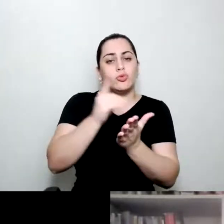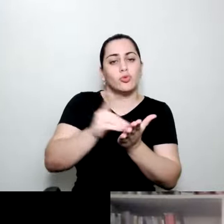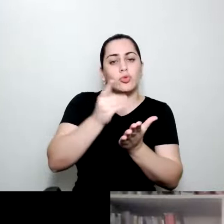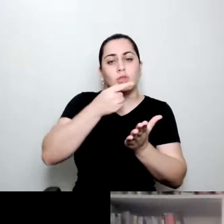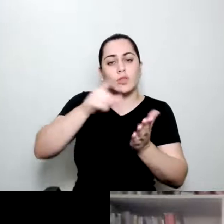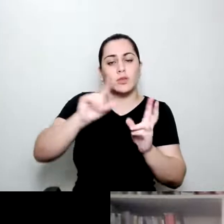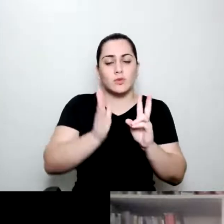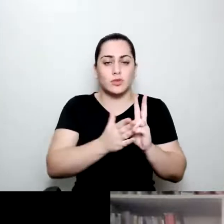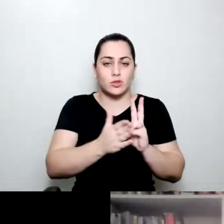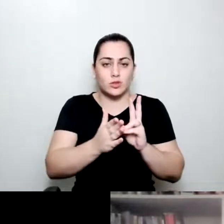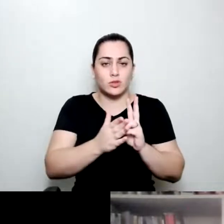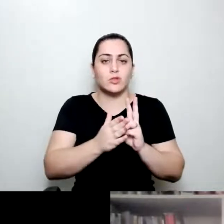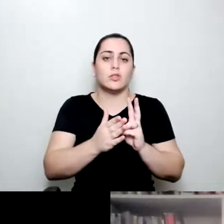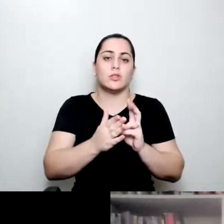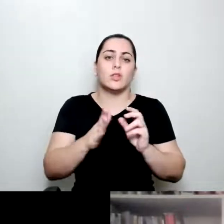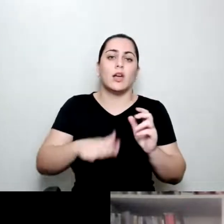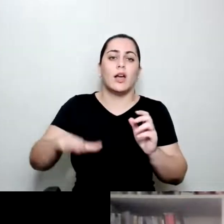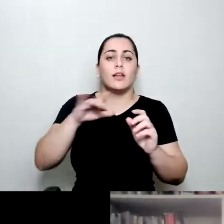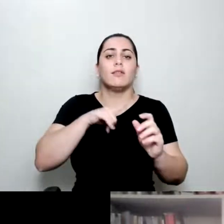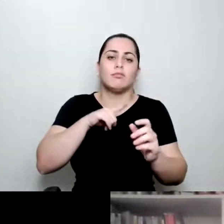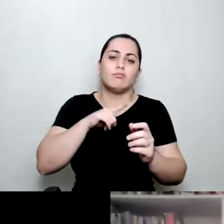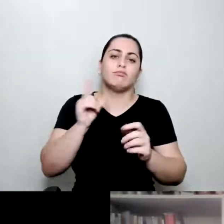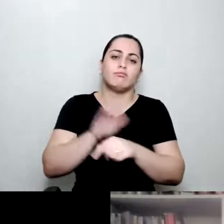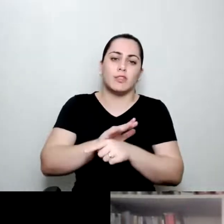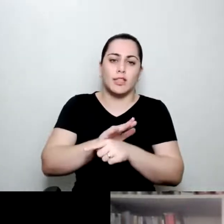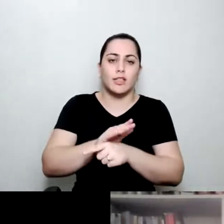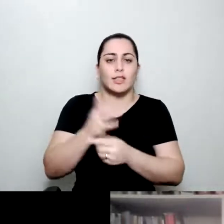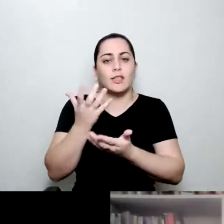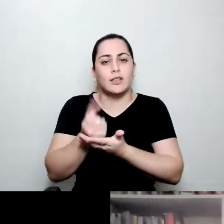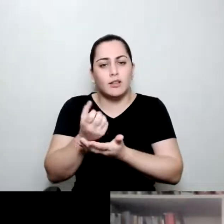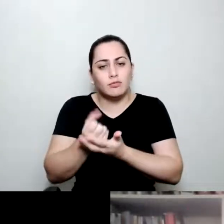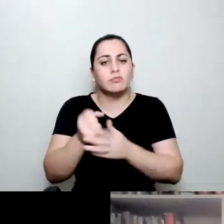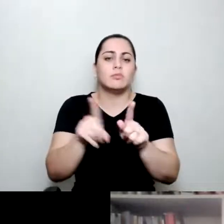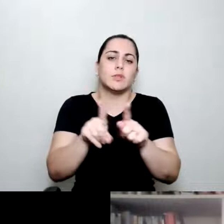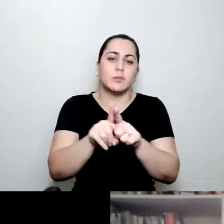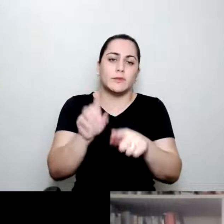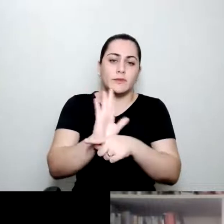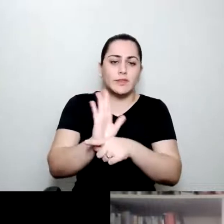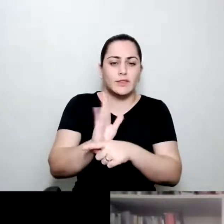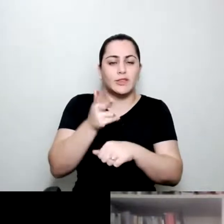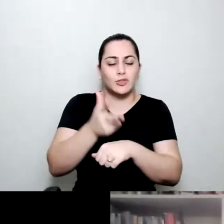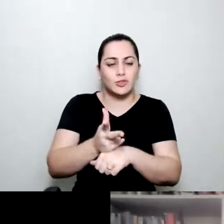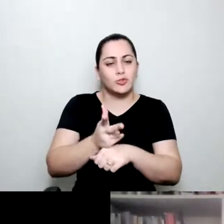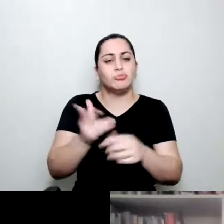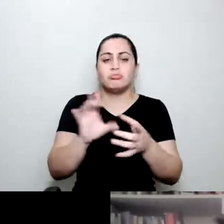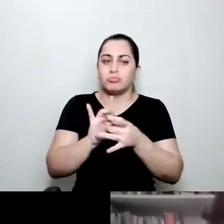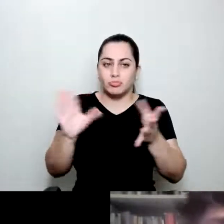línguas indígenas com recursos multimídia. Então, Helder, por favor, fique à